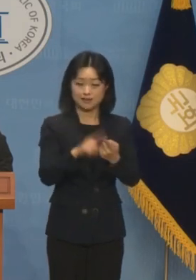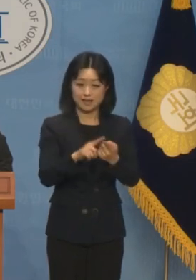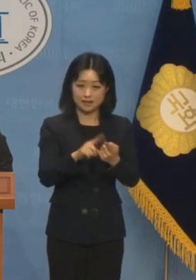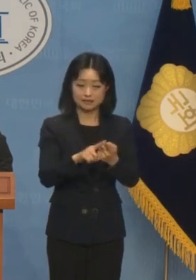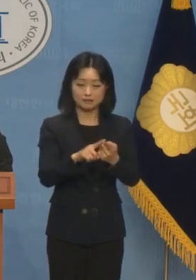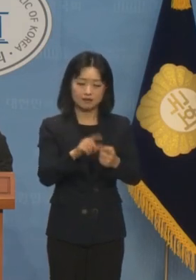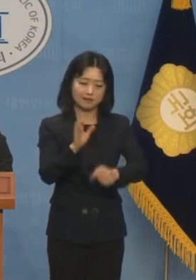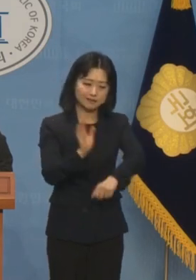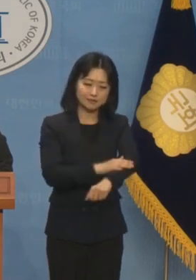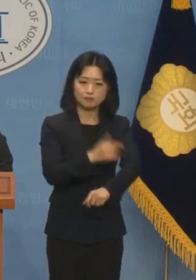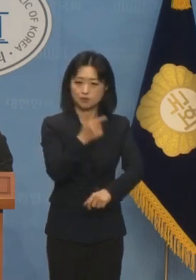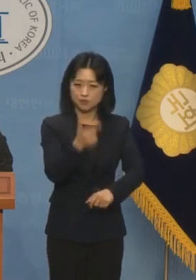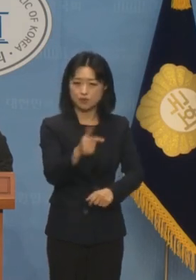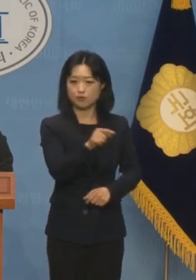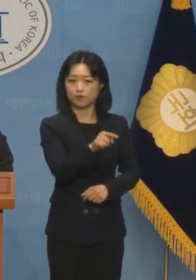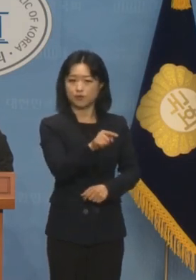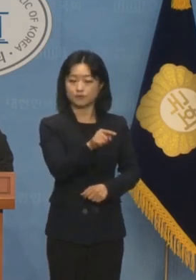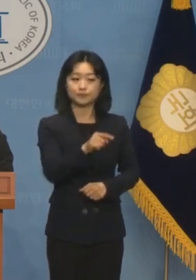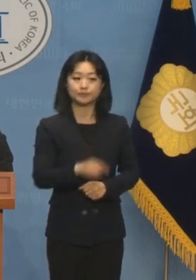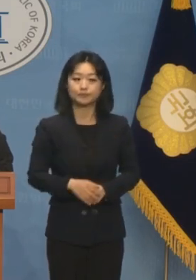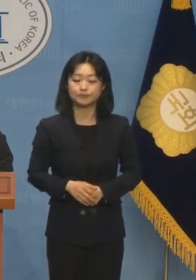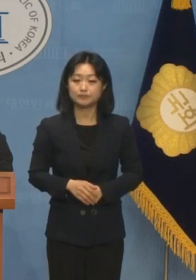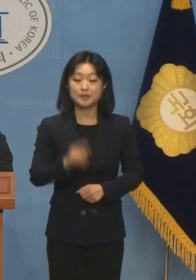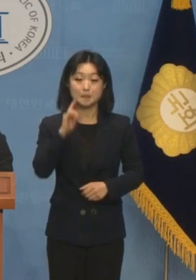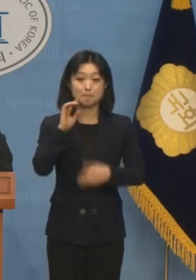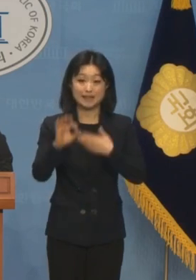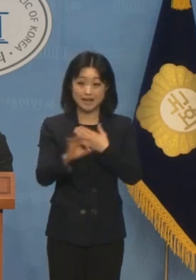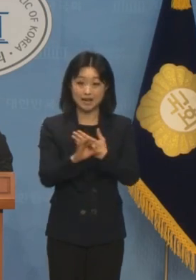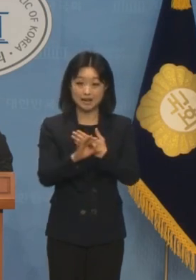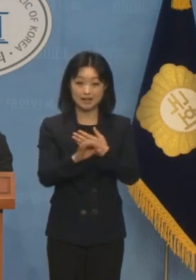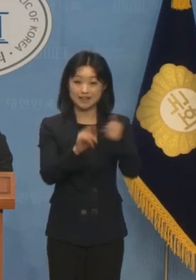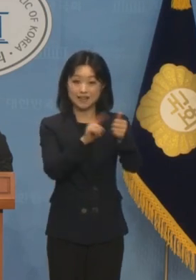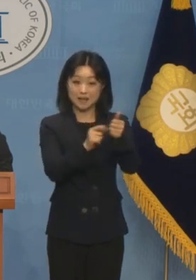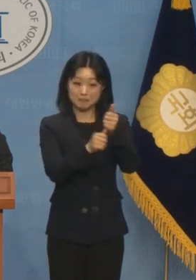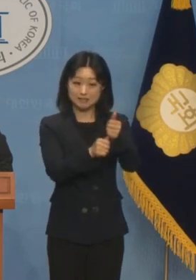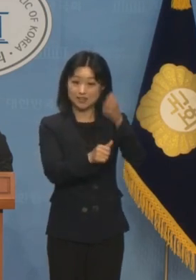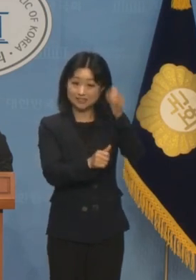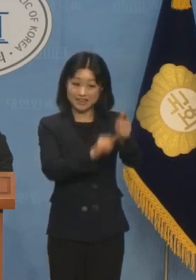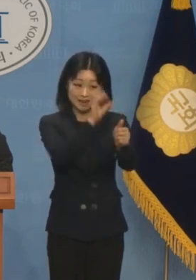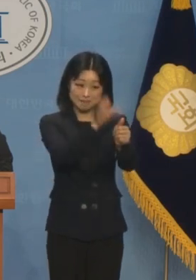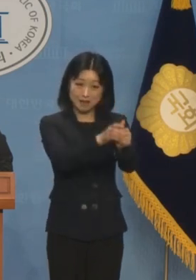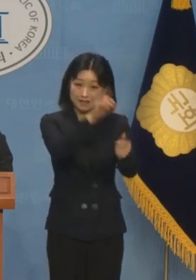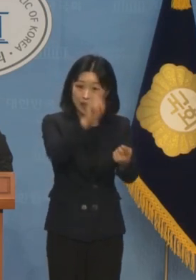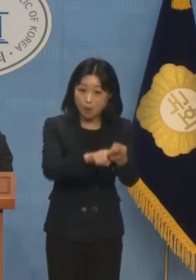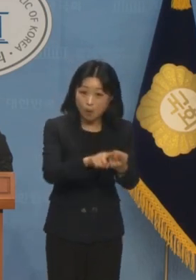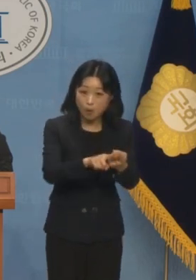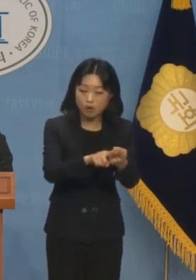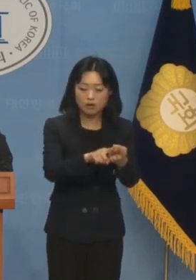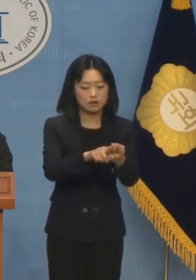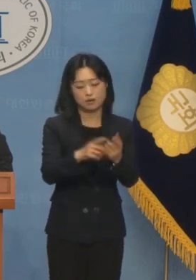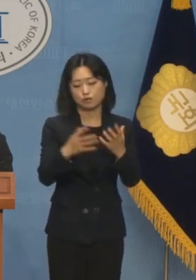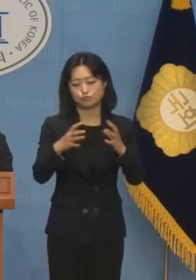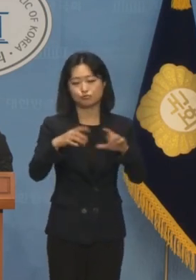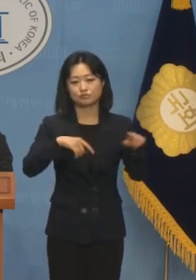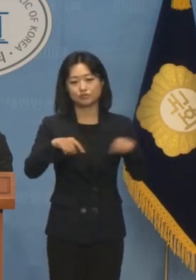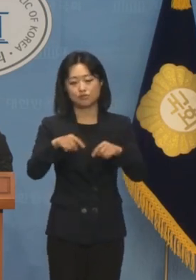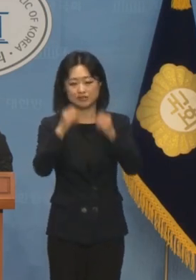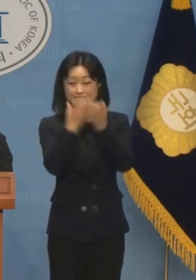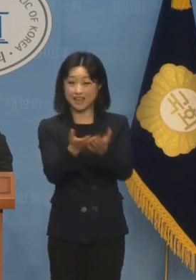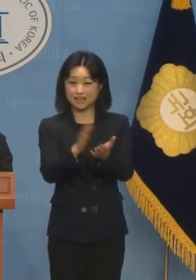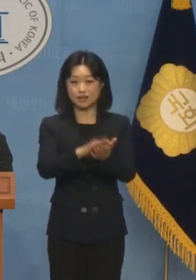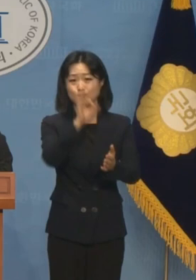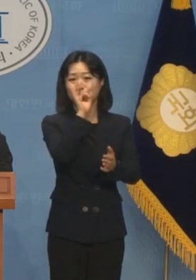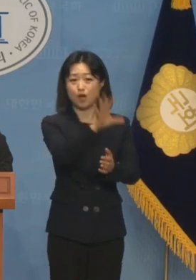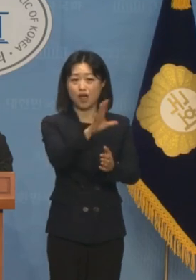비껴난 행동이었습니다. 만약 이대로 그가 비서실장이 된다면 국정쇄신은커녕